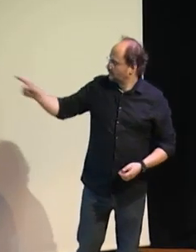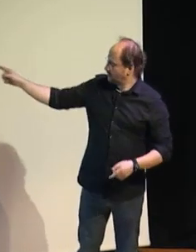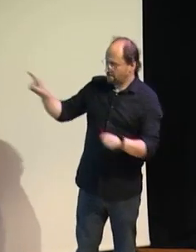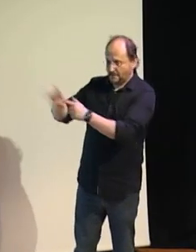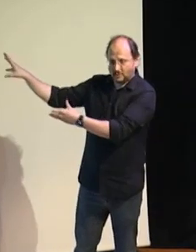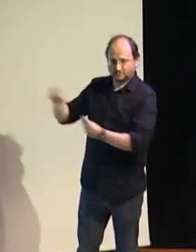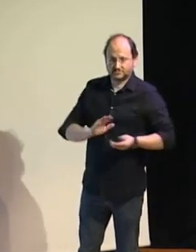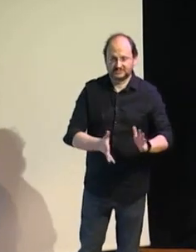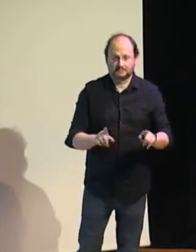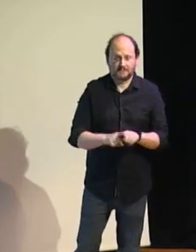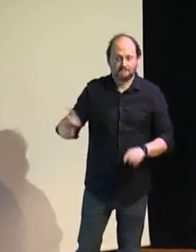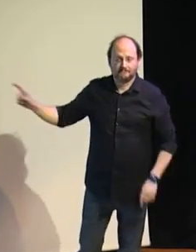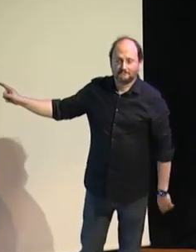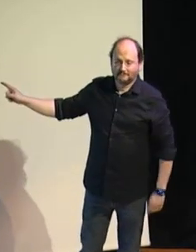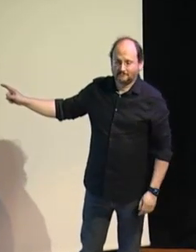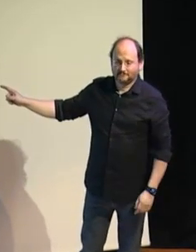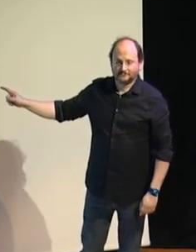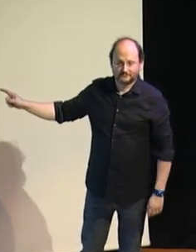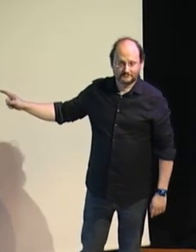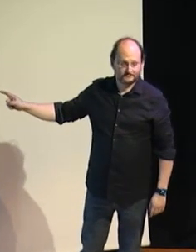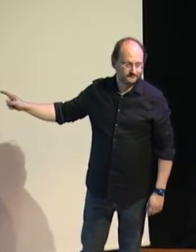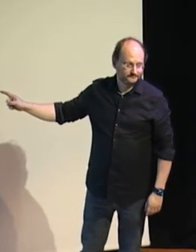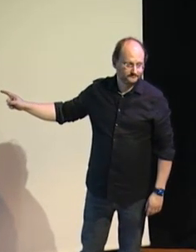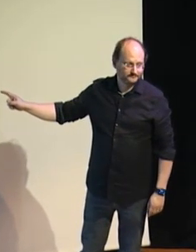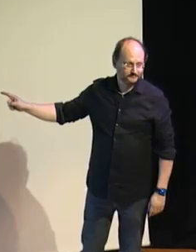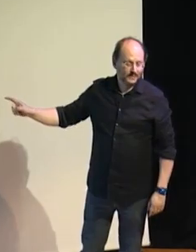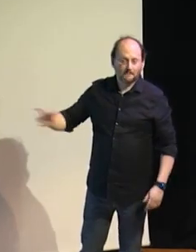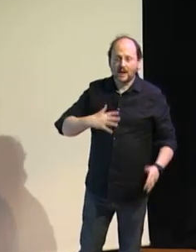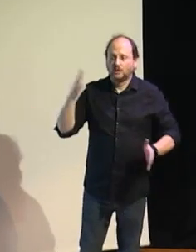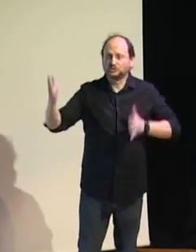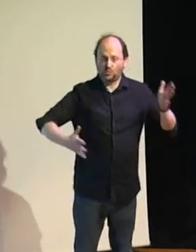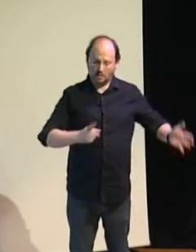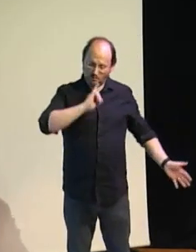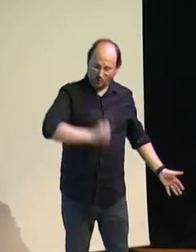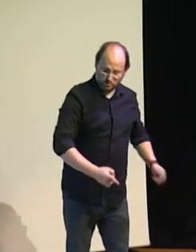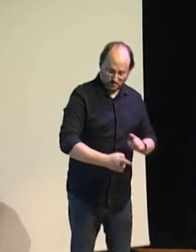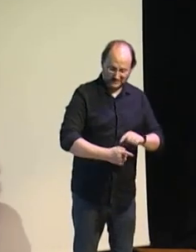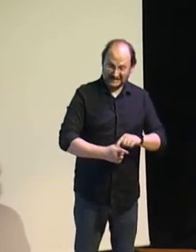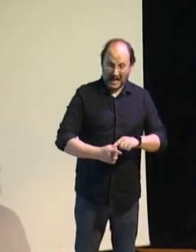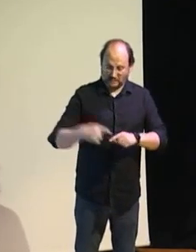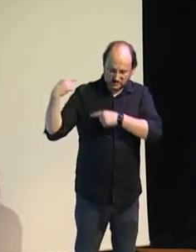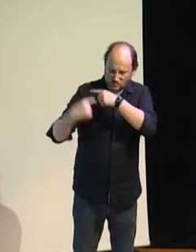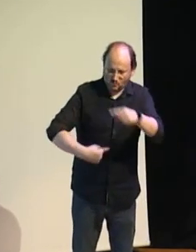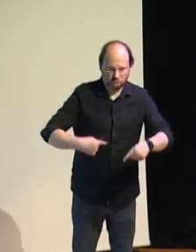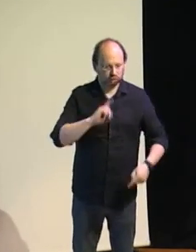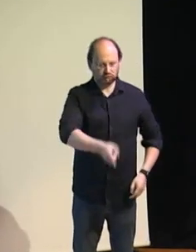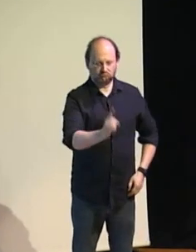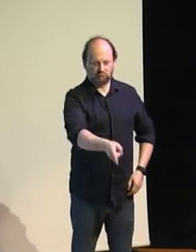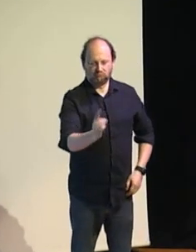je vous ordonne de promettre, en fait. Cette phrase-là, c'est ce qu'on voit ici. Je vous ordonne. Ça, ce